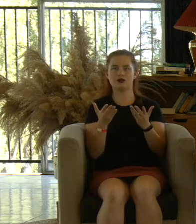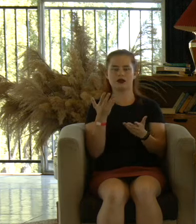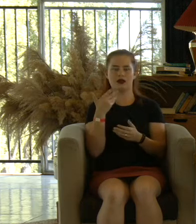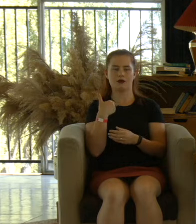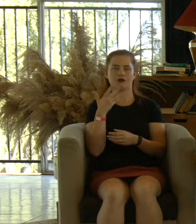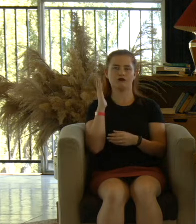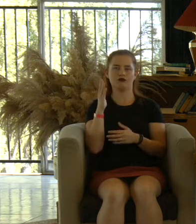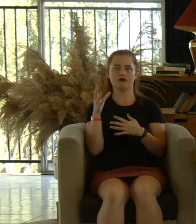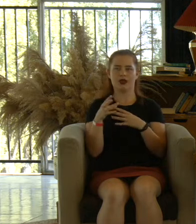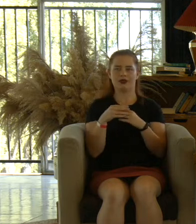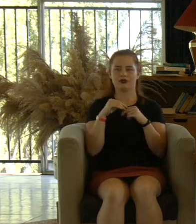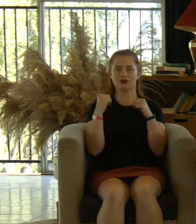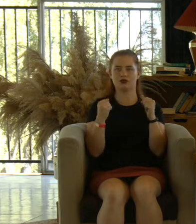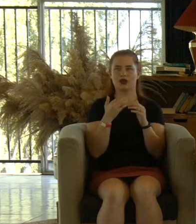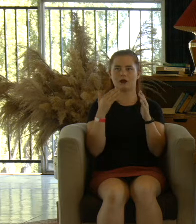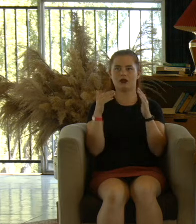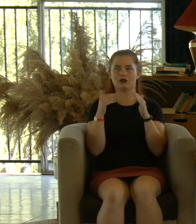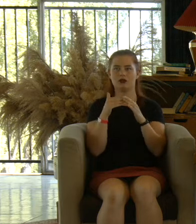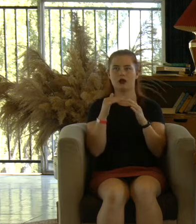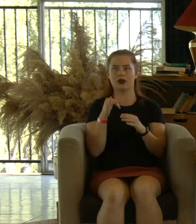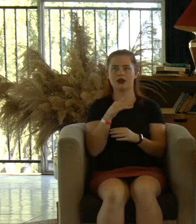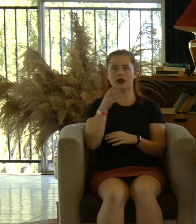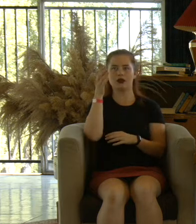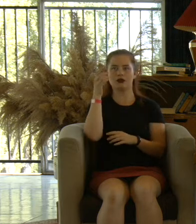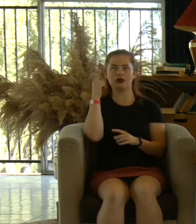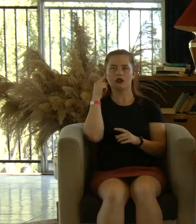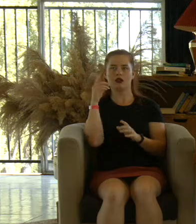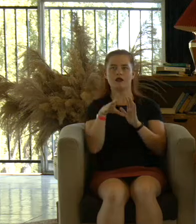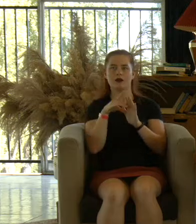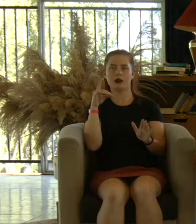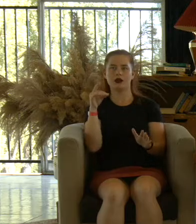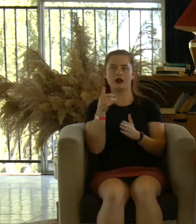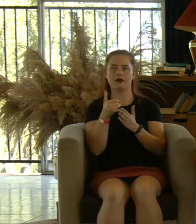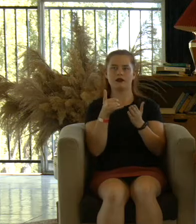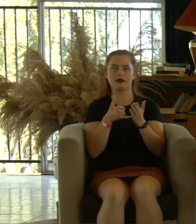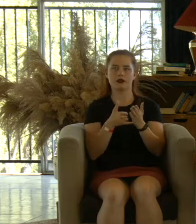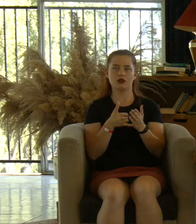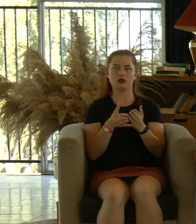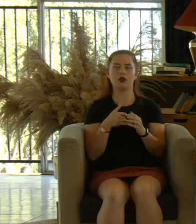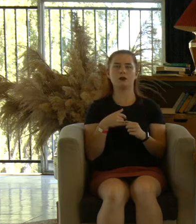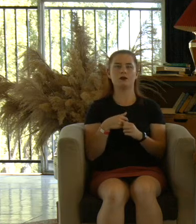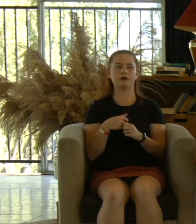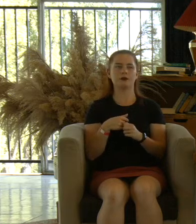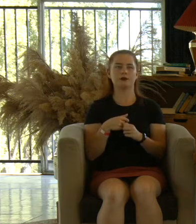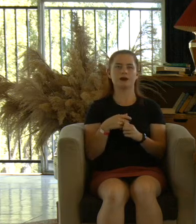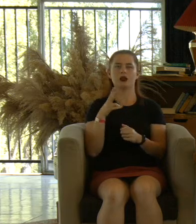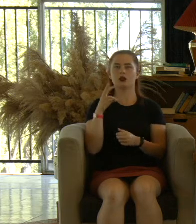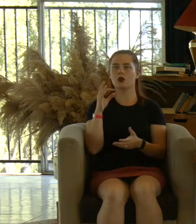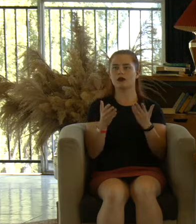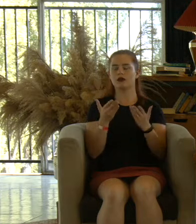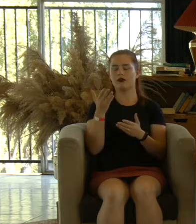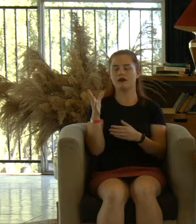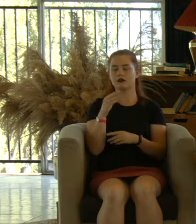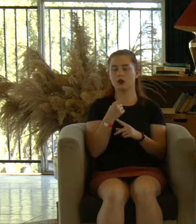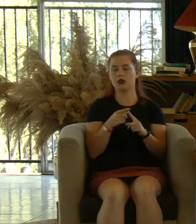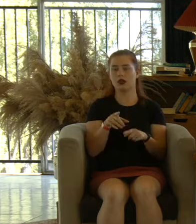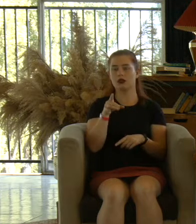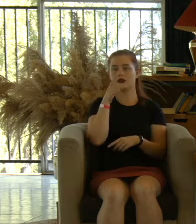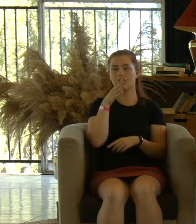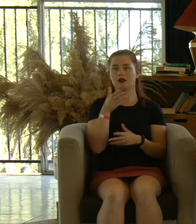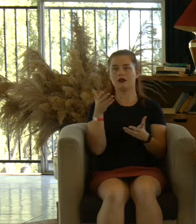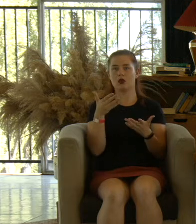буду осознанно выбирать вино, я не понимаю, зачем мне делать выбор в этом плане. Но если вам, еще раз, это все нравится, ни